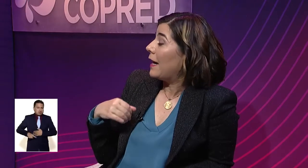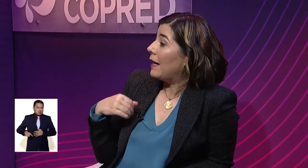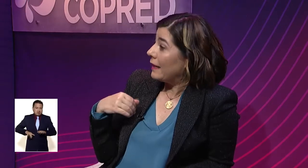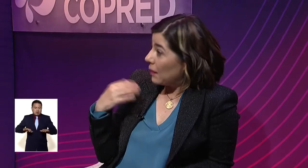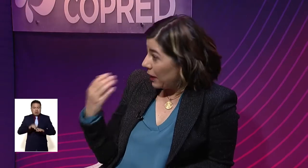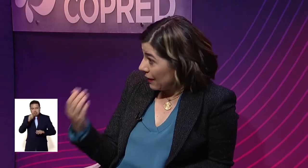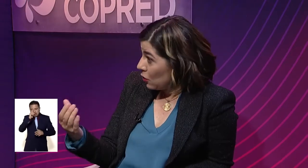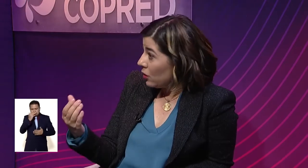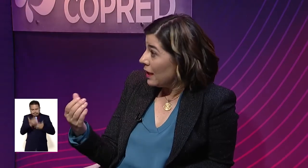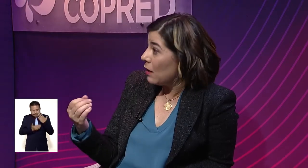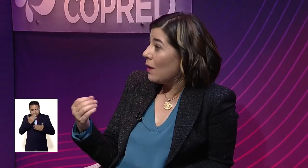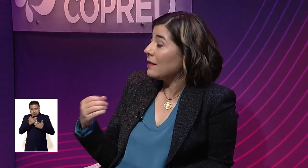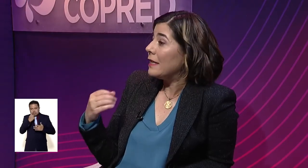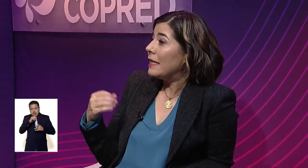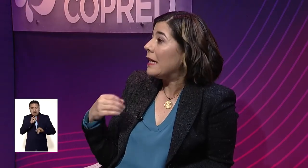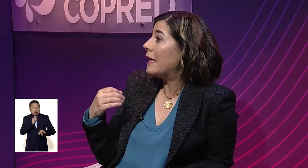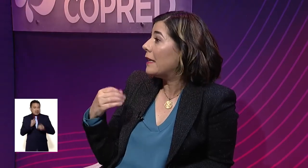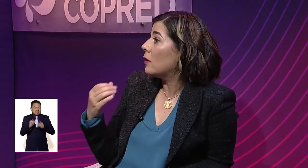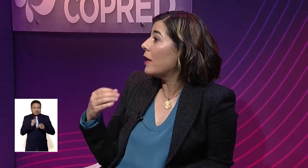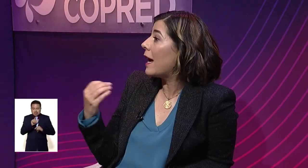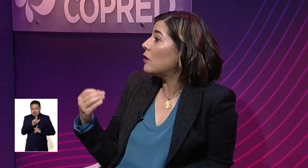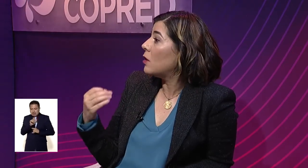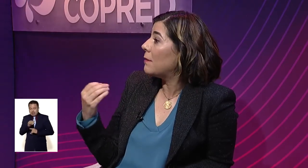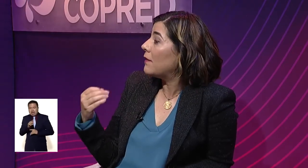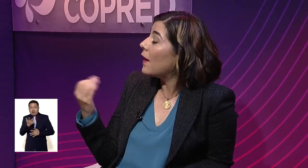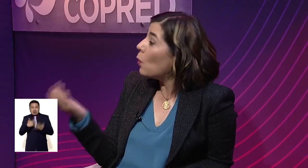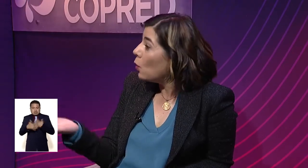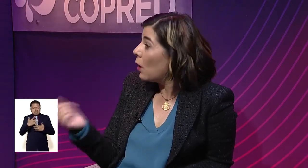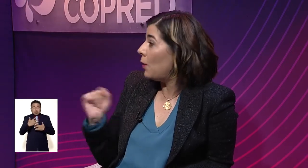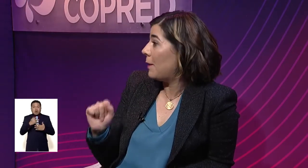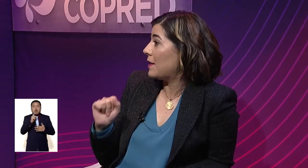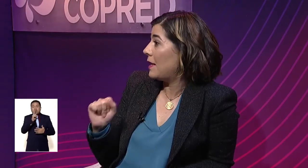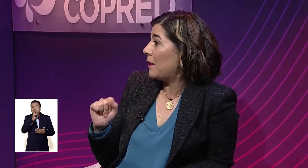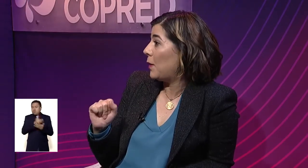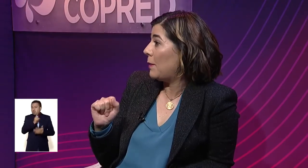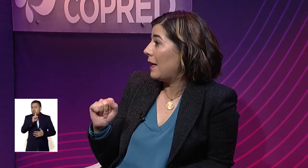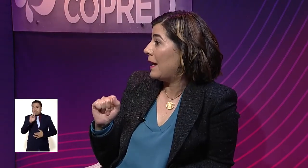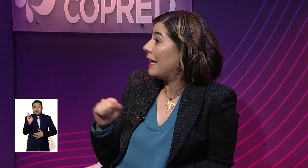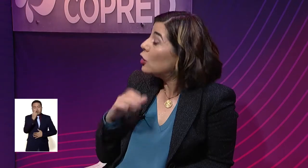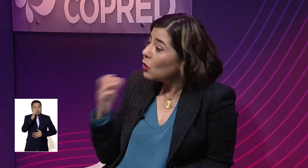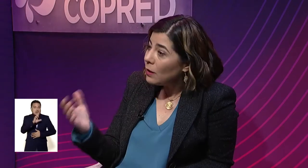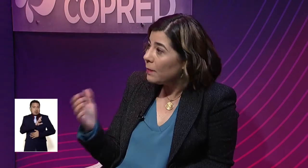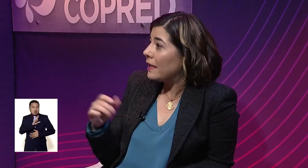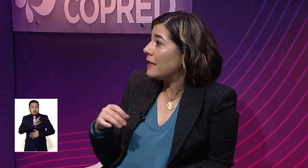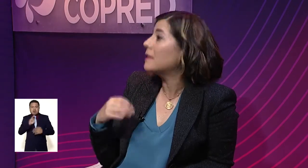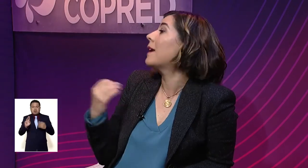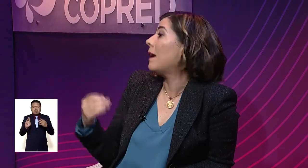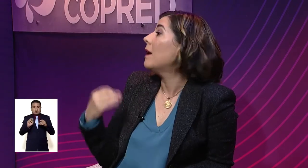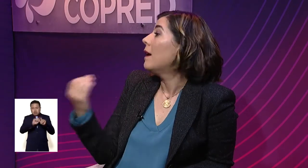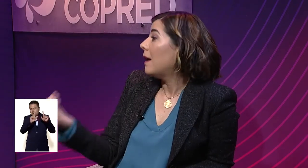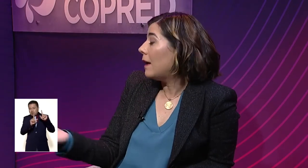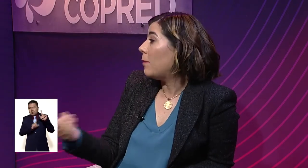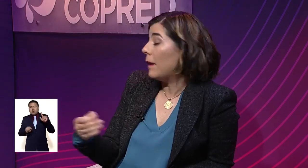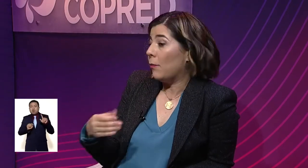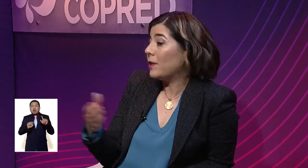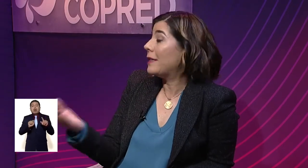la interpretación de lenguas y entiendo que hay solamente una universidad privada en todo el país que pues da